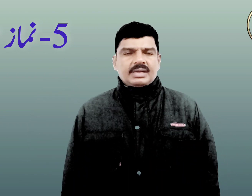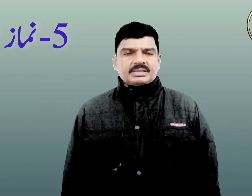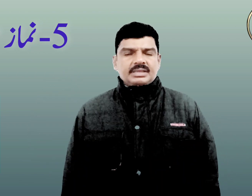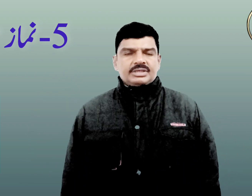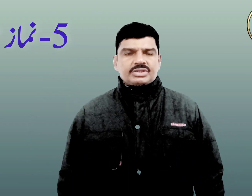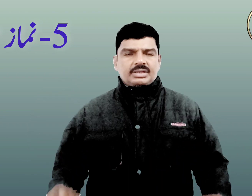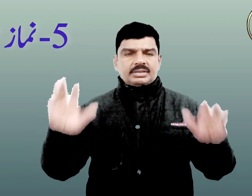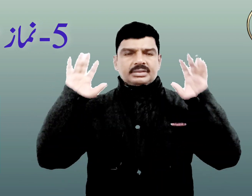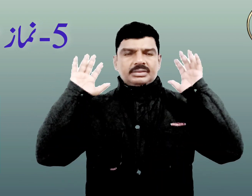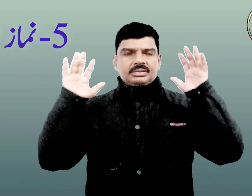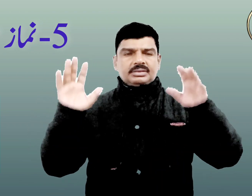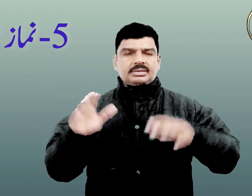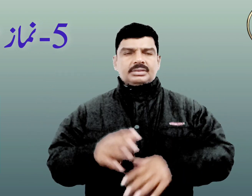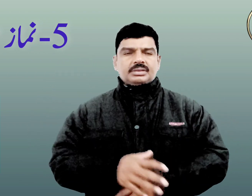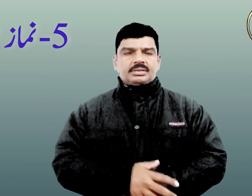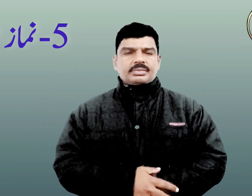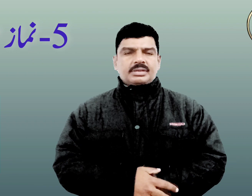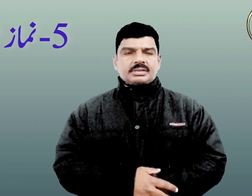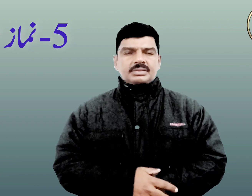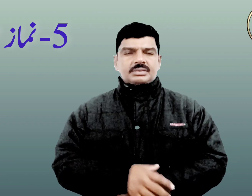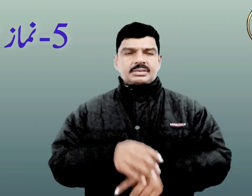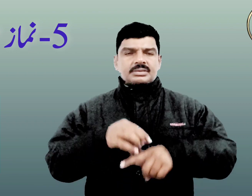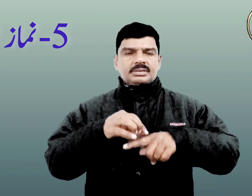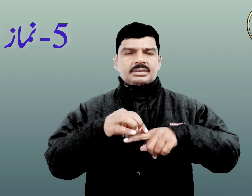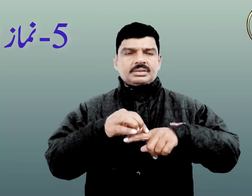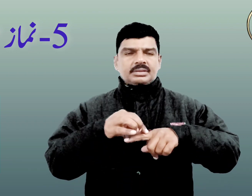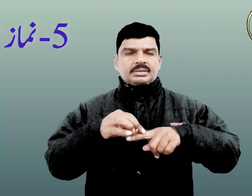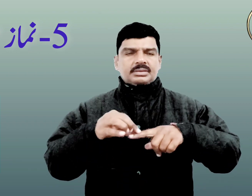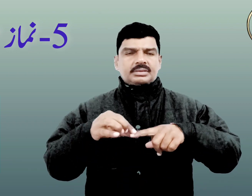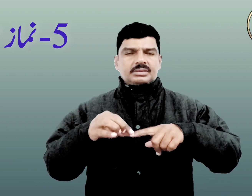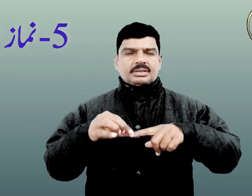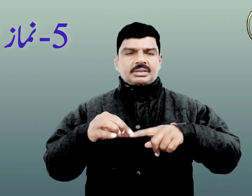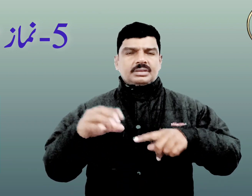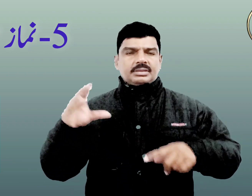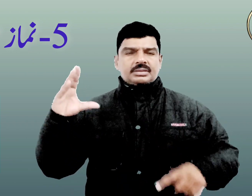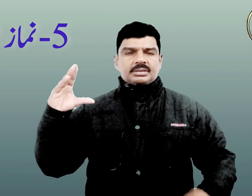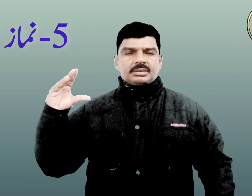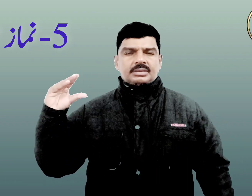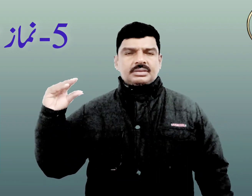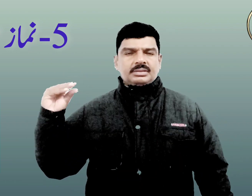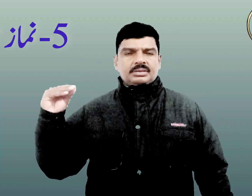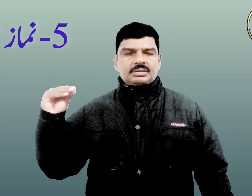नमाज इशा, नमाज रात।